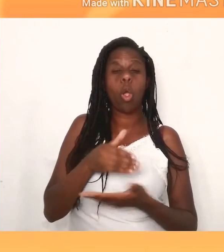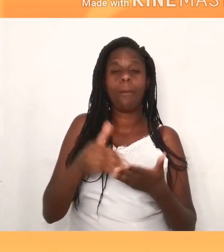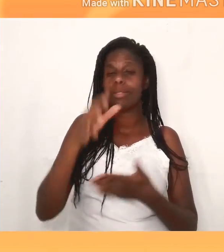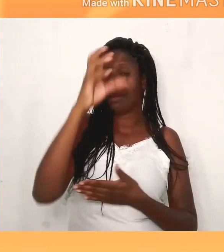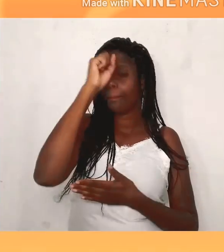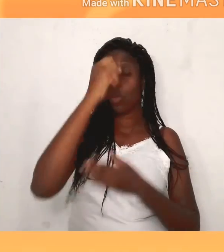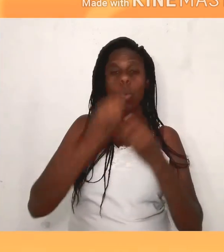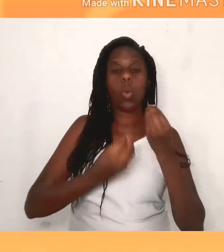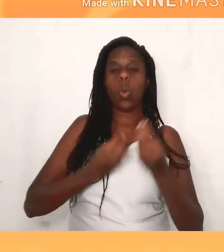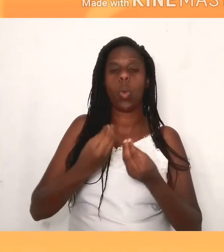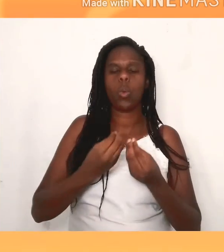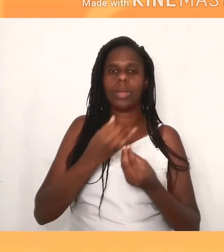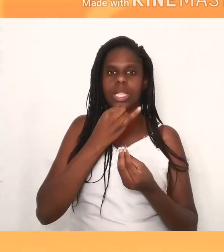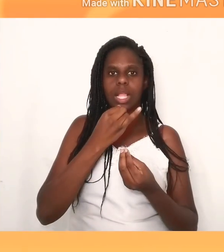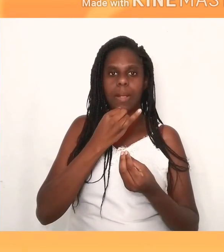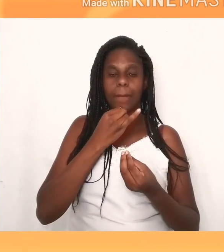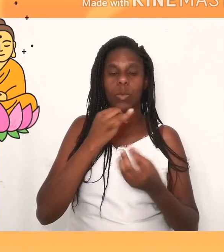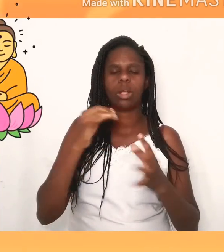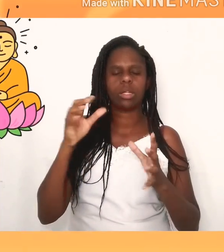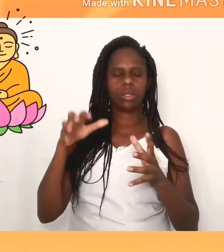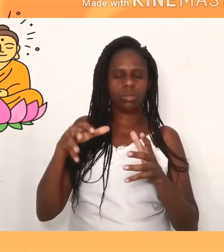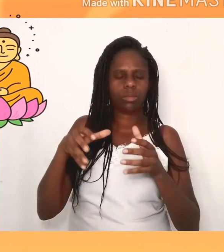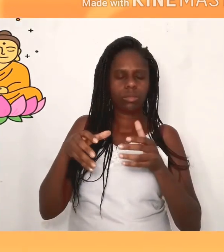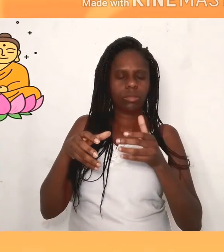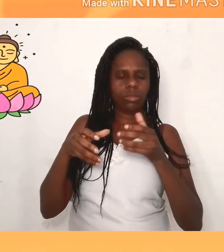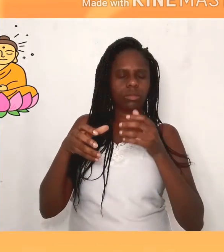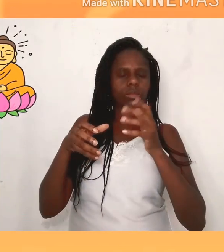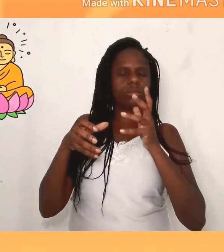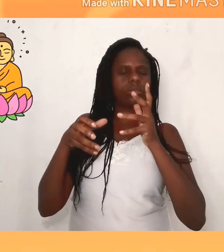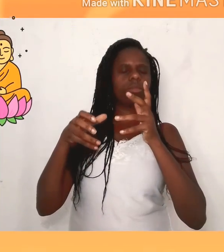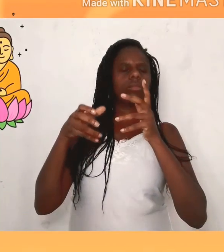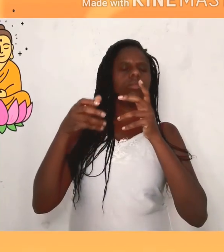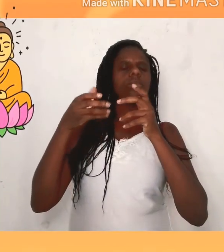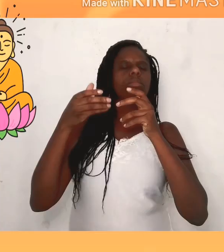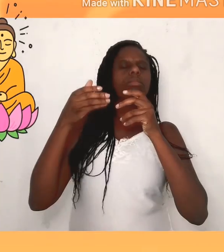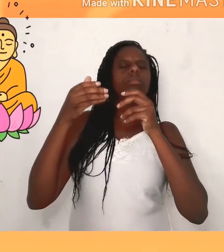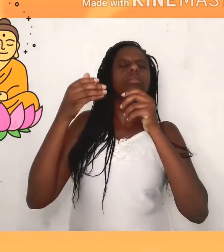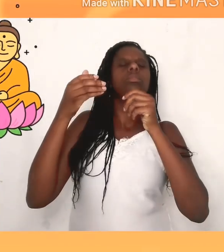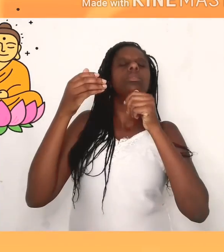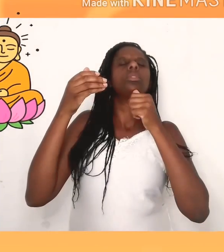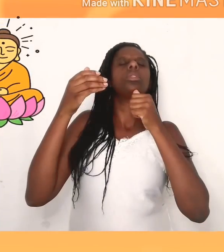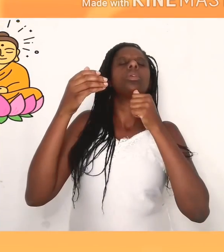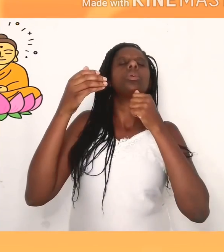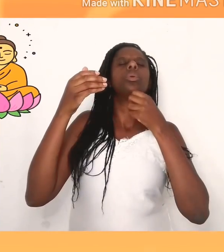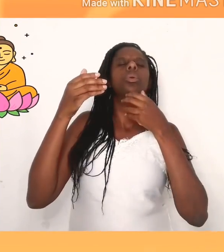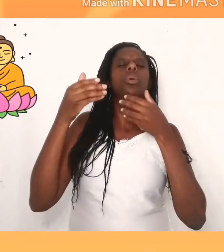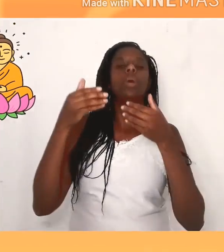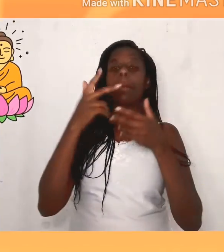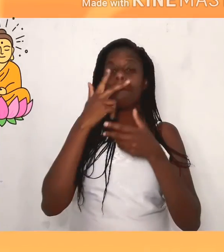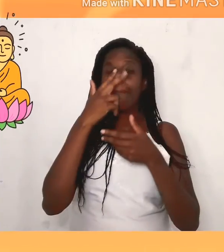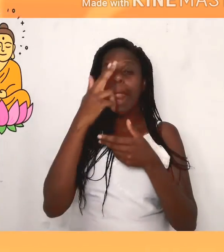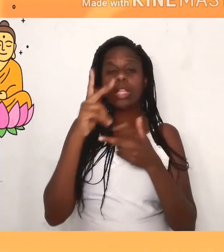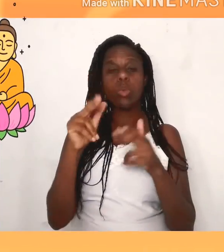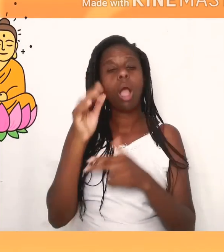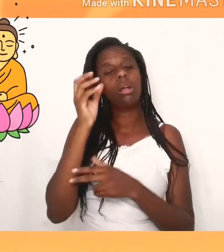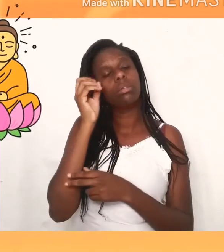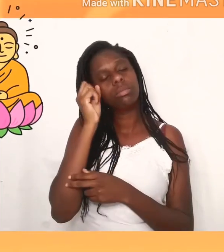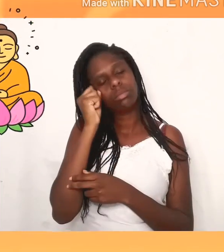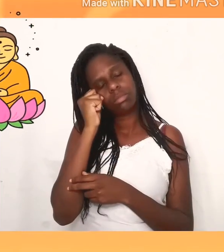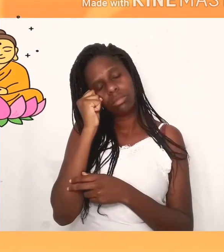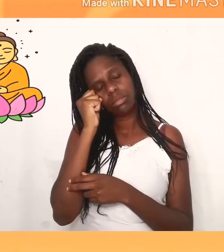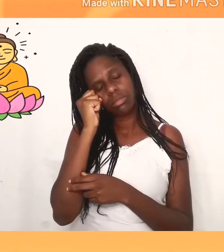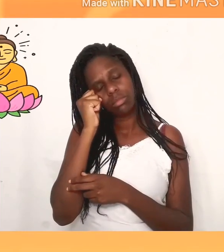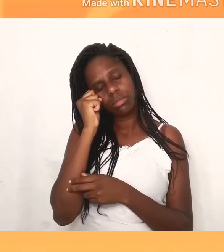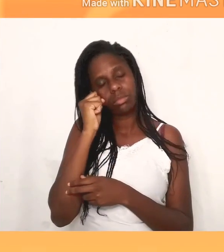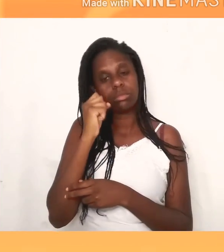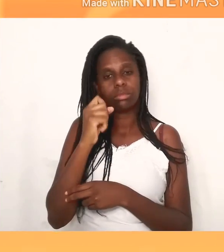aprende a aprofundar a respiração. A respiração ela é longa, profunda. É uma respiração que é muito parecida com a que a gente faz quando está